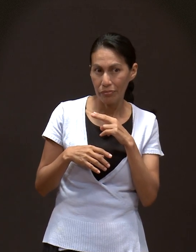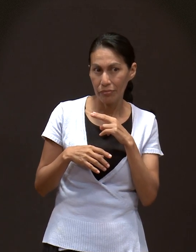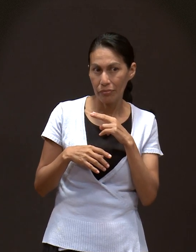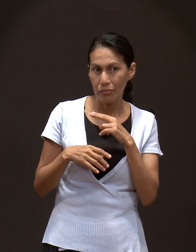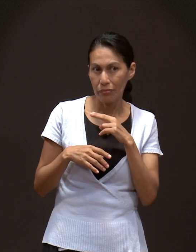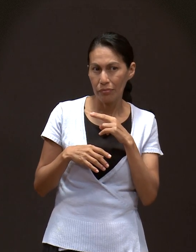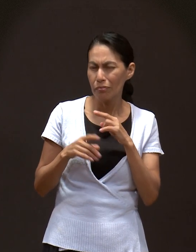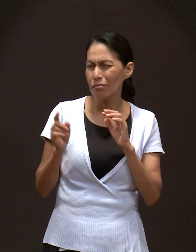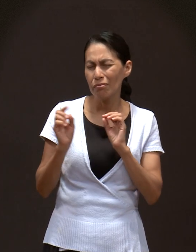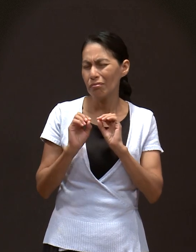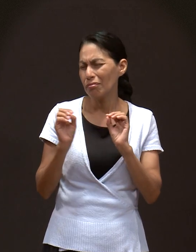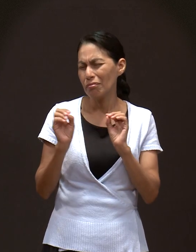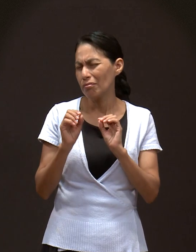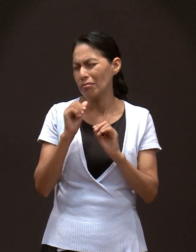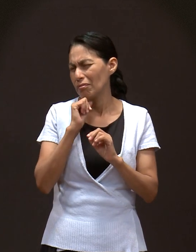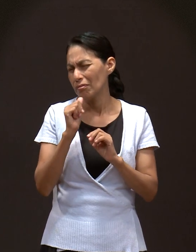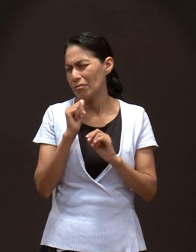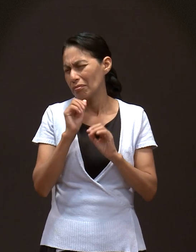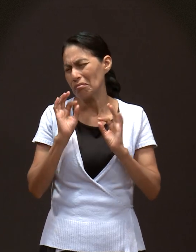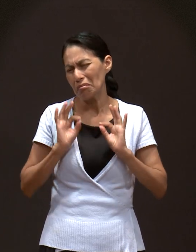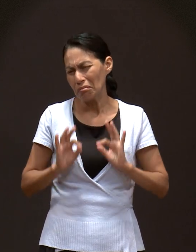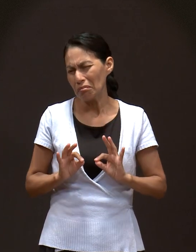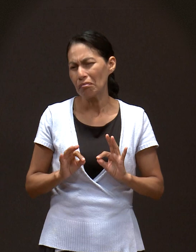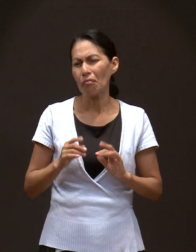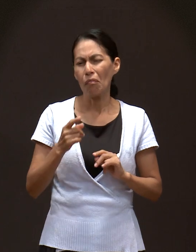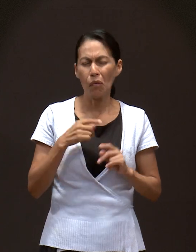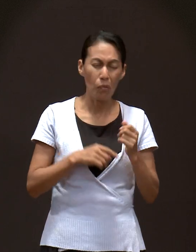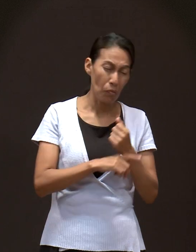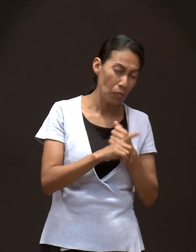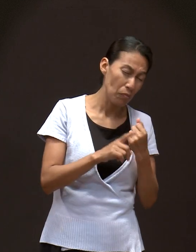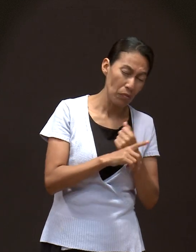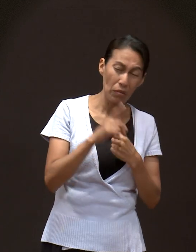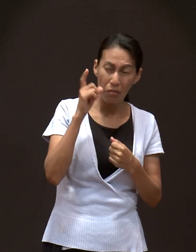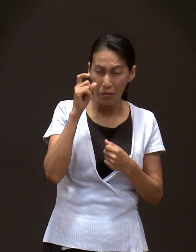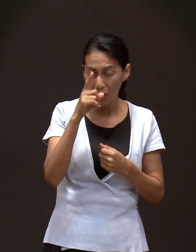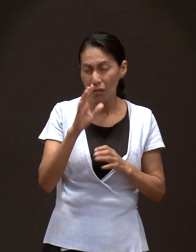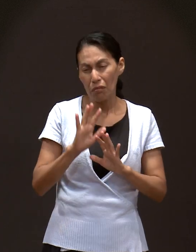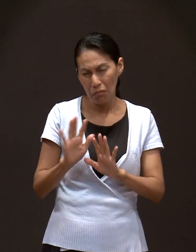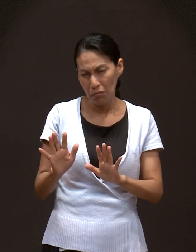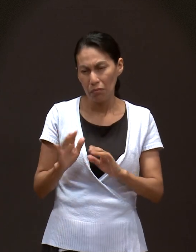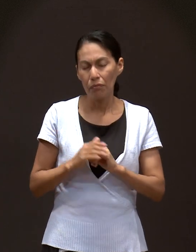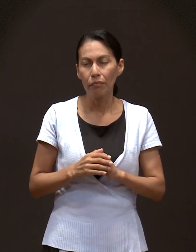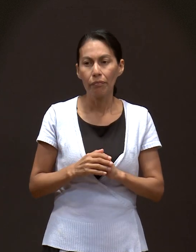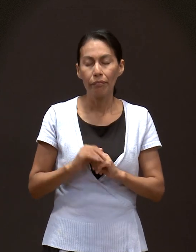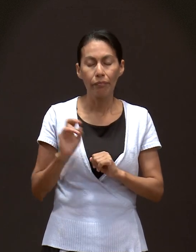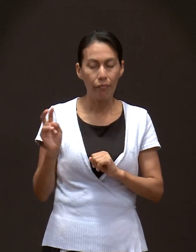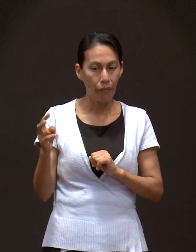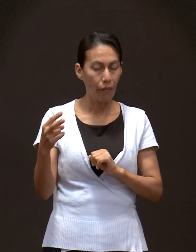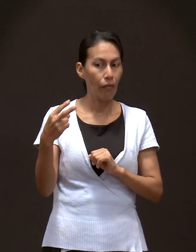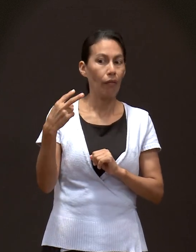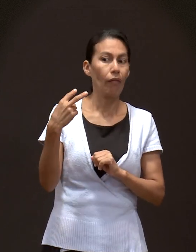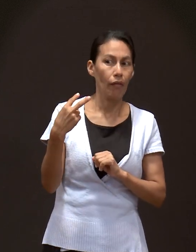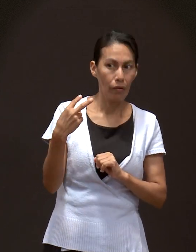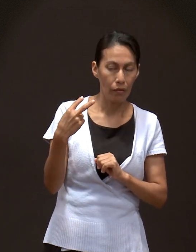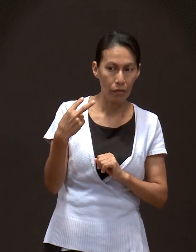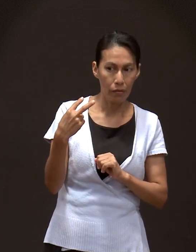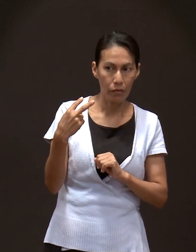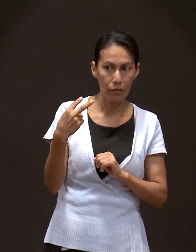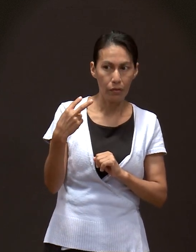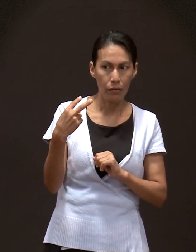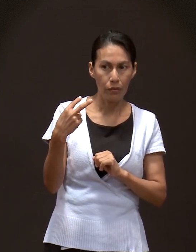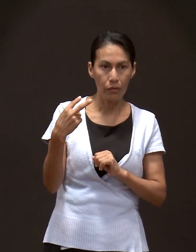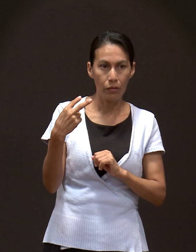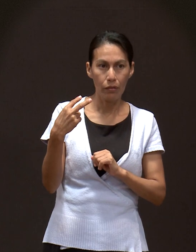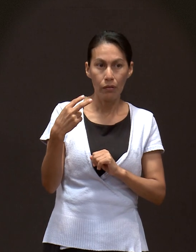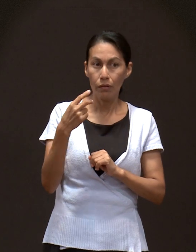y le digo, la típica frase, no, nada, no se preocupe, pasando por problemas, por dificultades. Y entonces me queda mirando